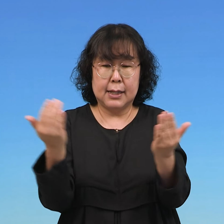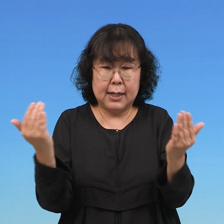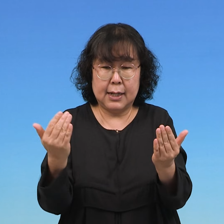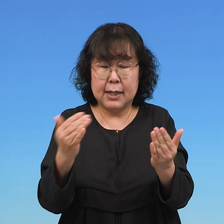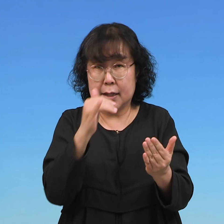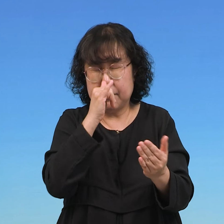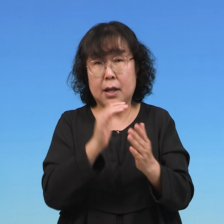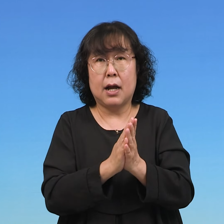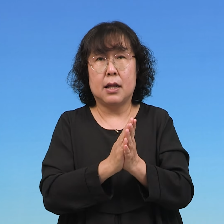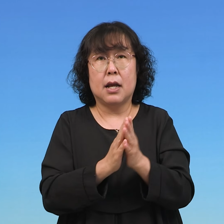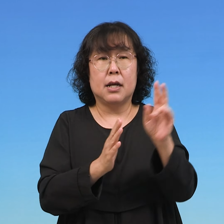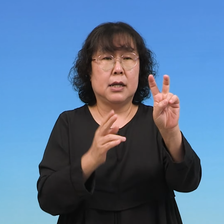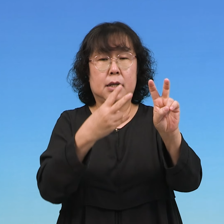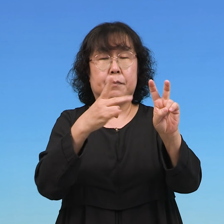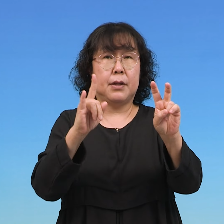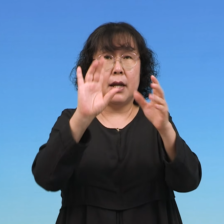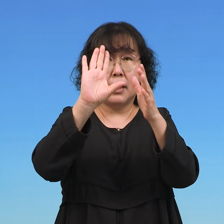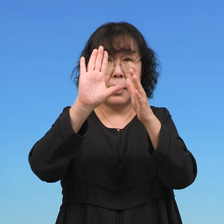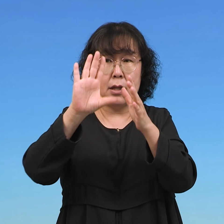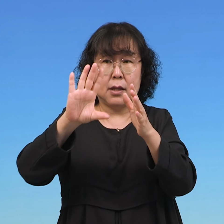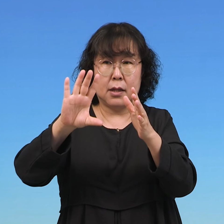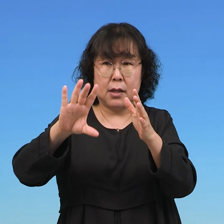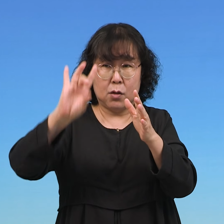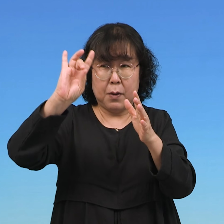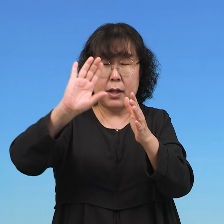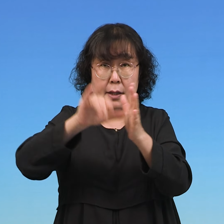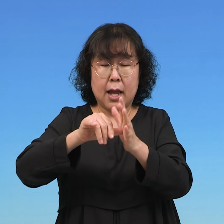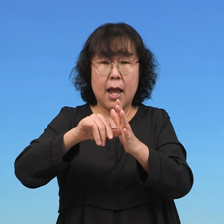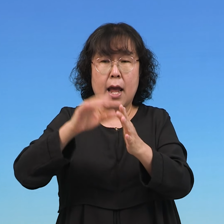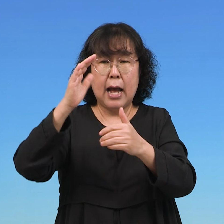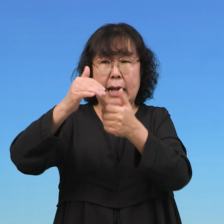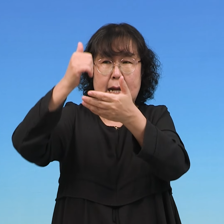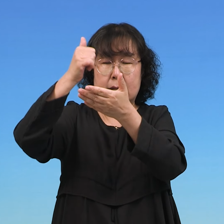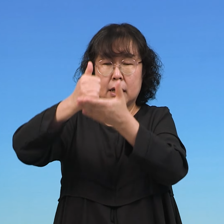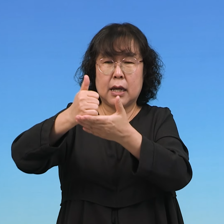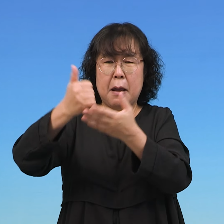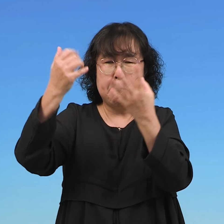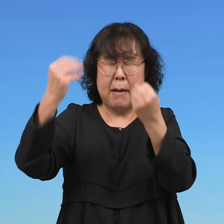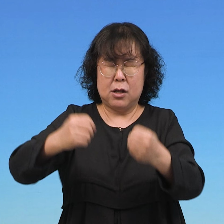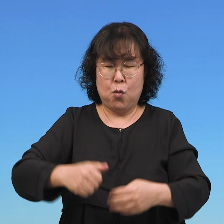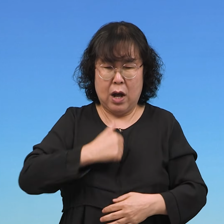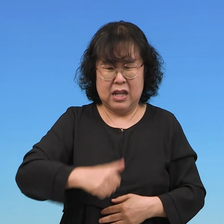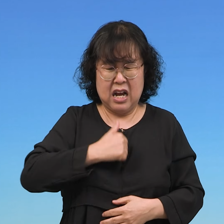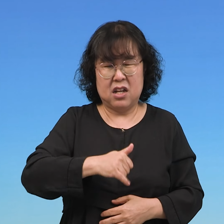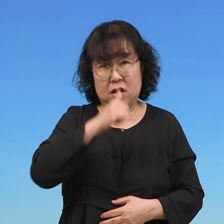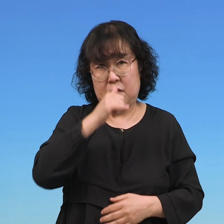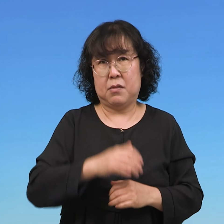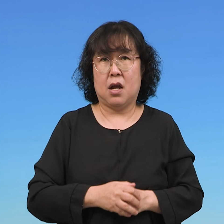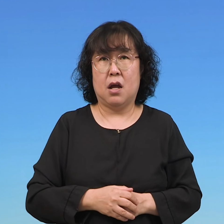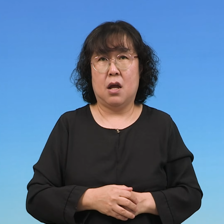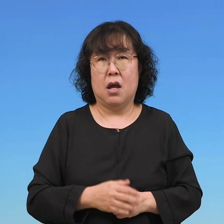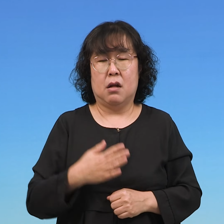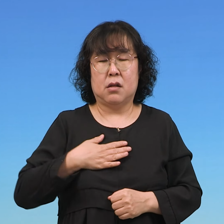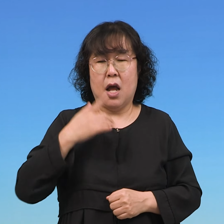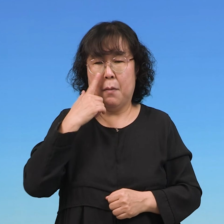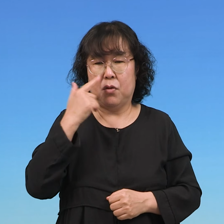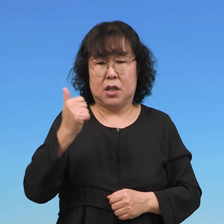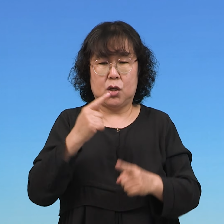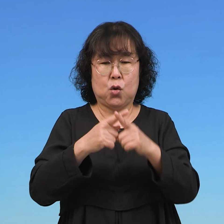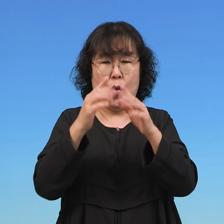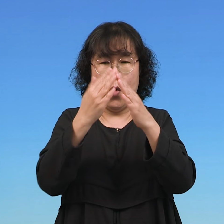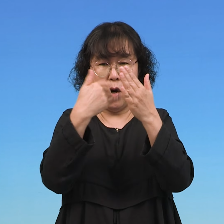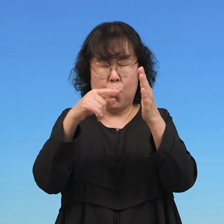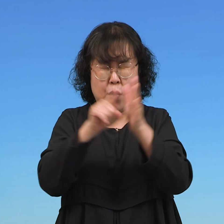사건이요, 20대 초반에 저는 하나님께 많이 화가 나 있었거든요. 우리 아버지가 교회를 위하여